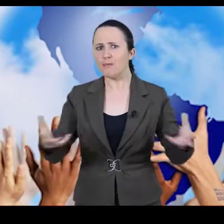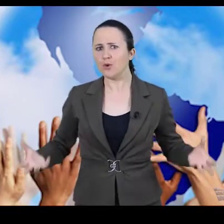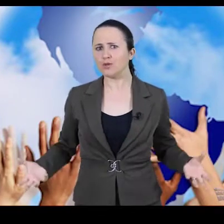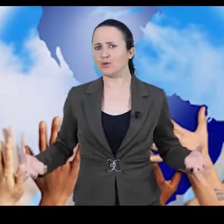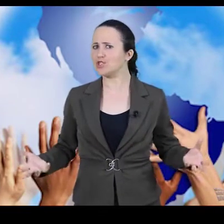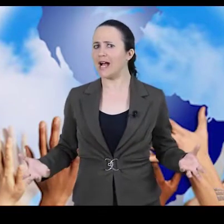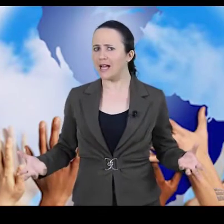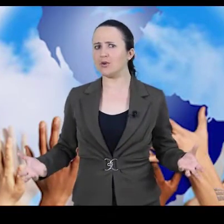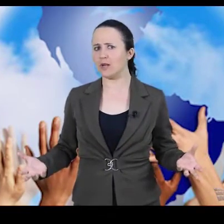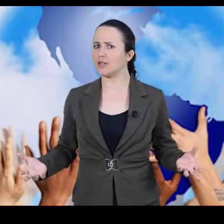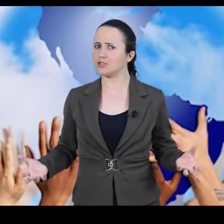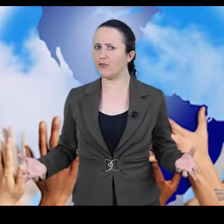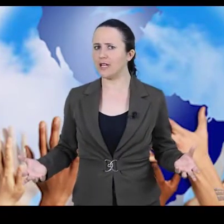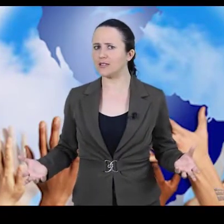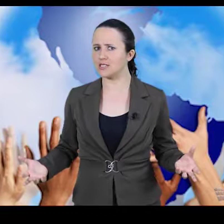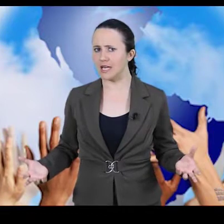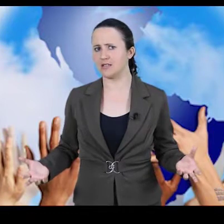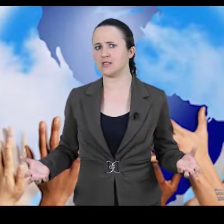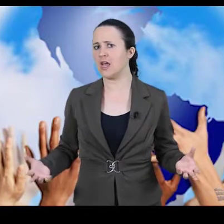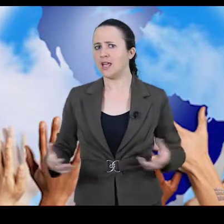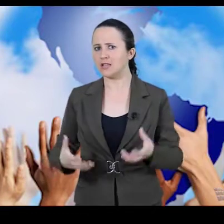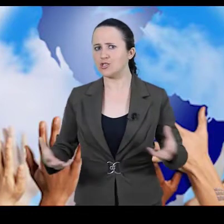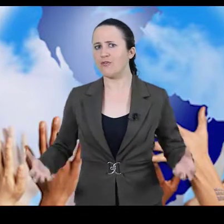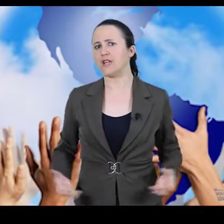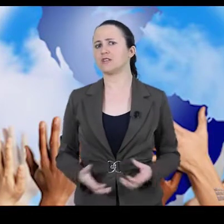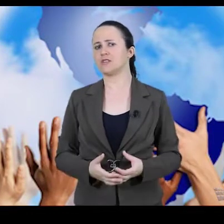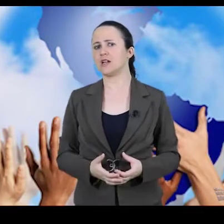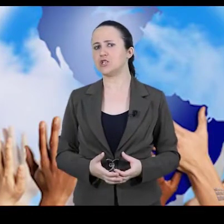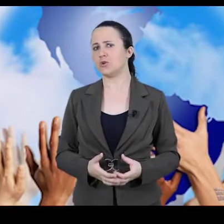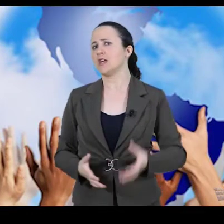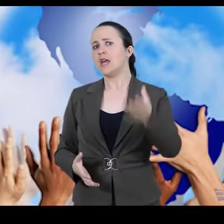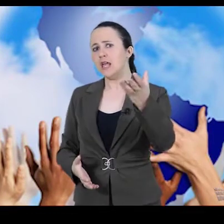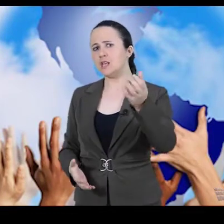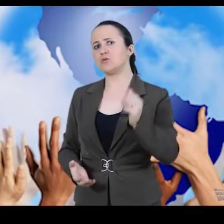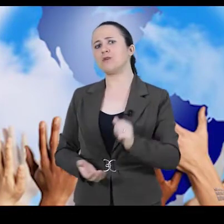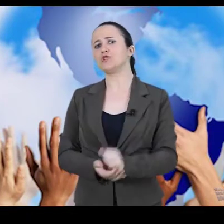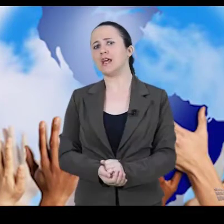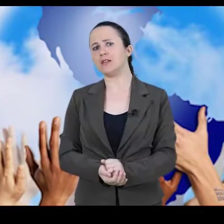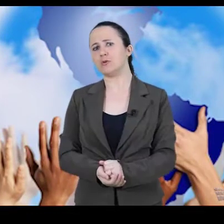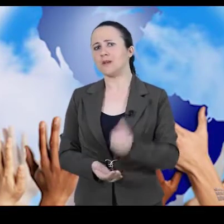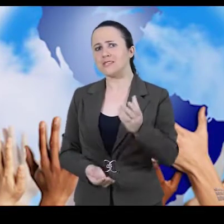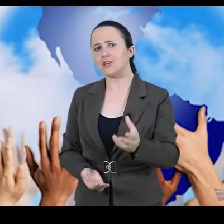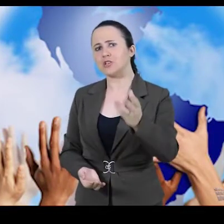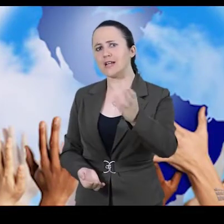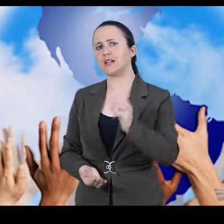muito no diálogo entre as diferentes crenças, entre as diferentes religiões. Isto é um direito presente na